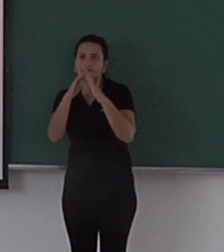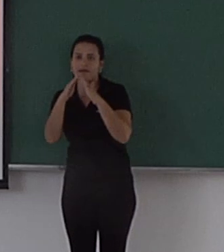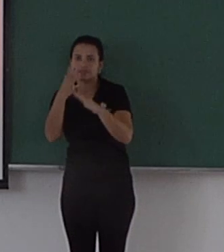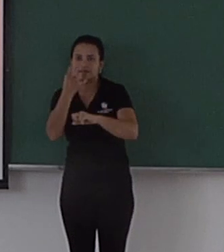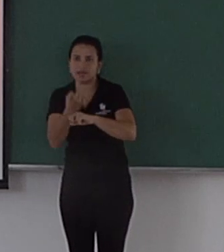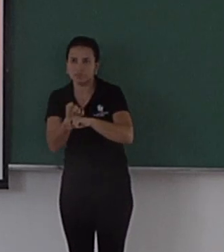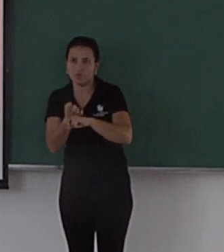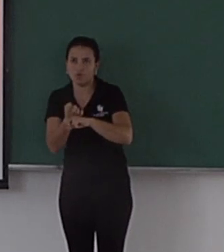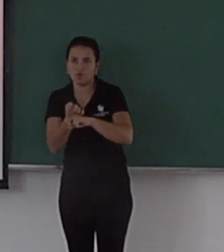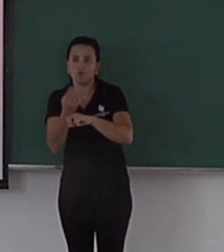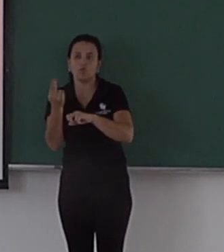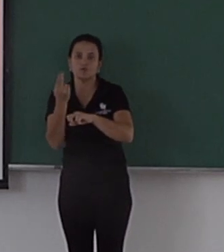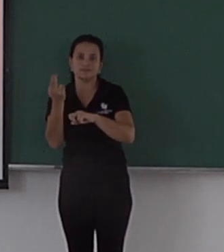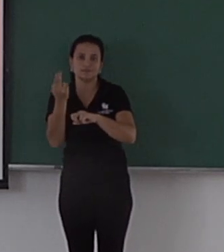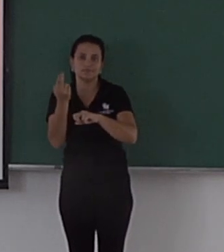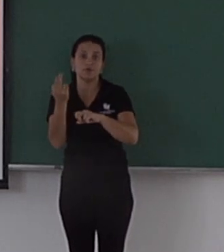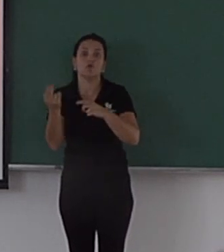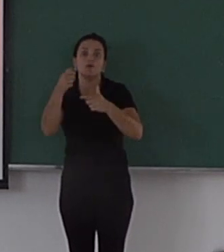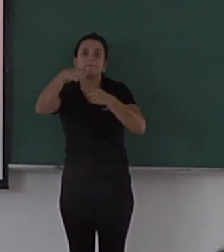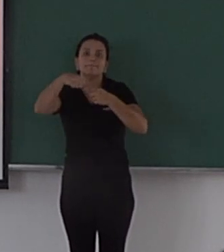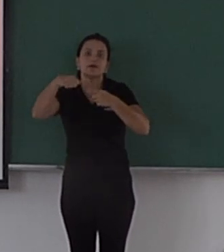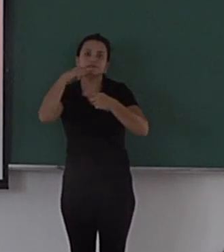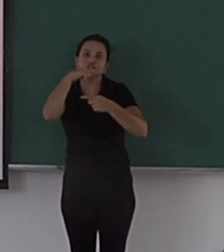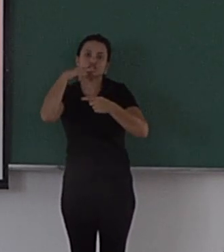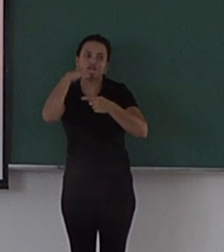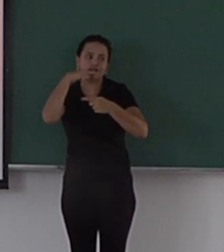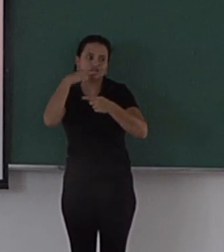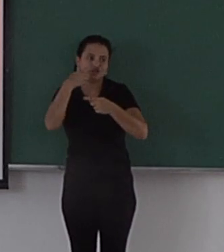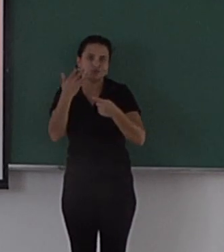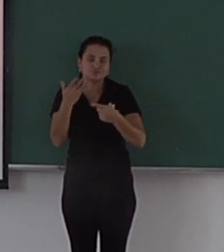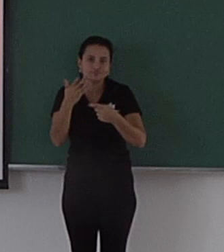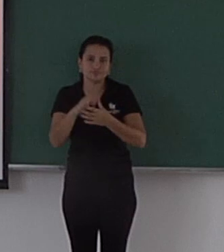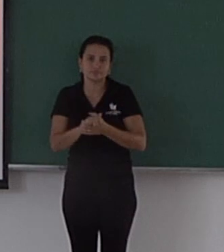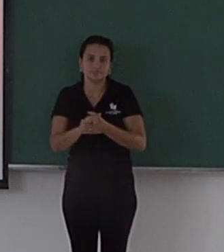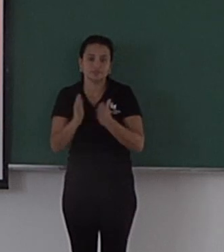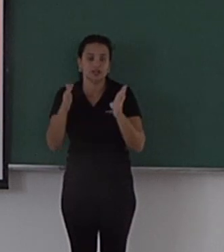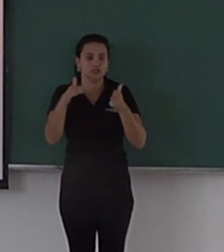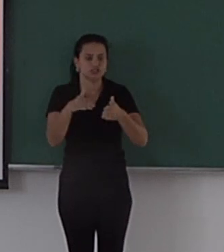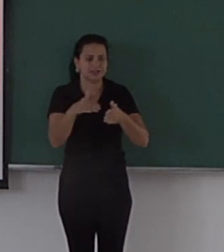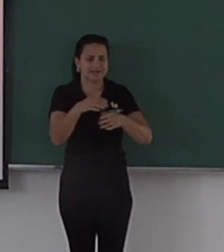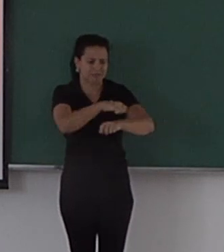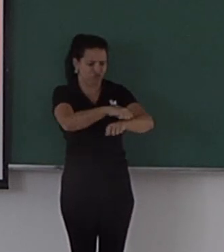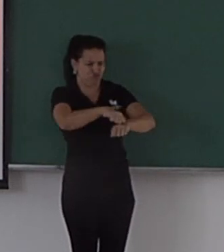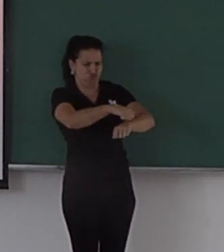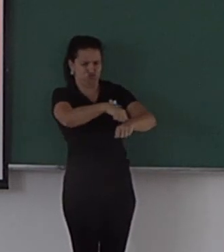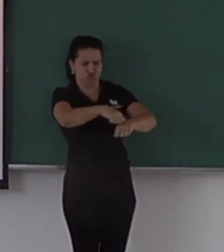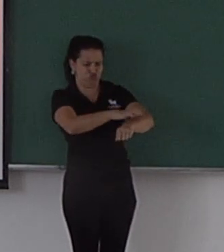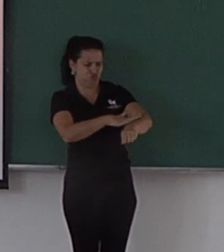cara coloca pasta de dente, é campeão. O cara queimou, ele chega lá todo bozuntado de pasta de